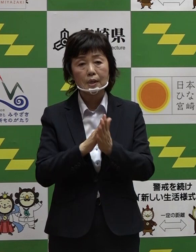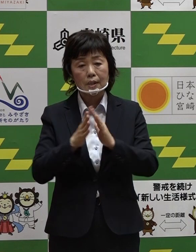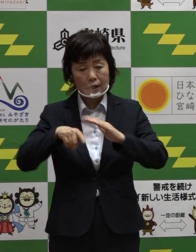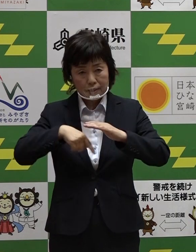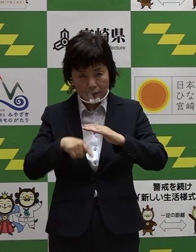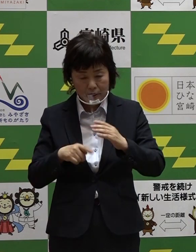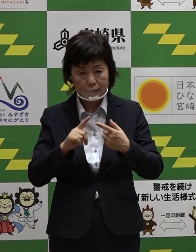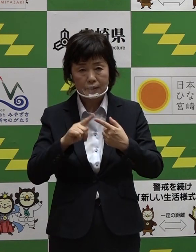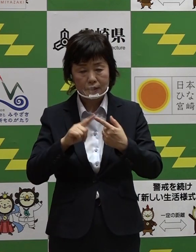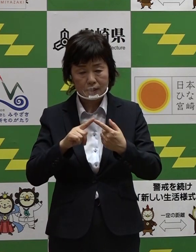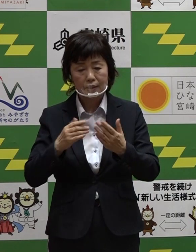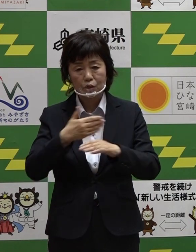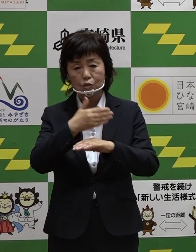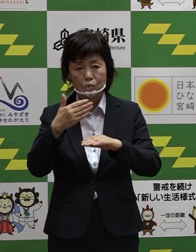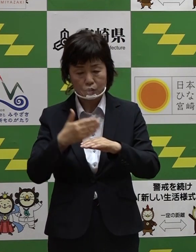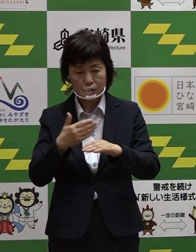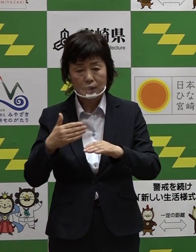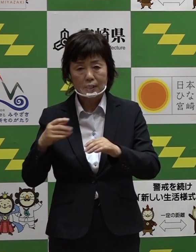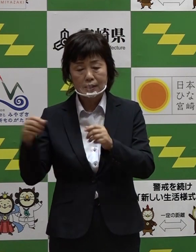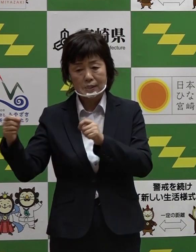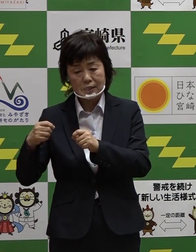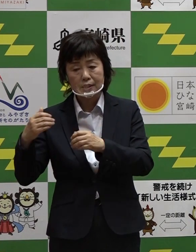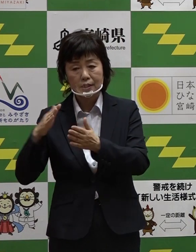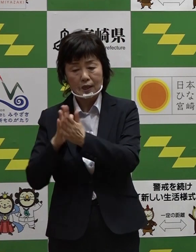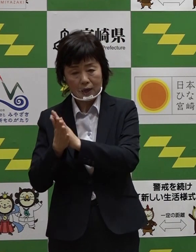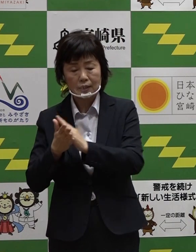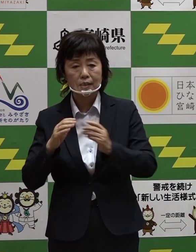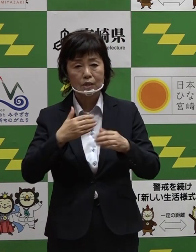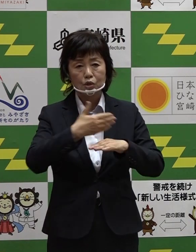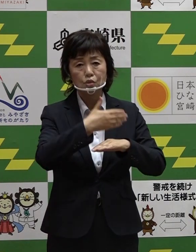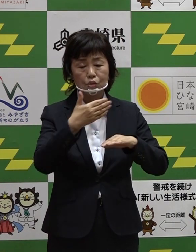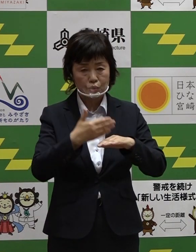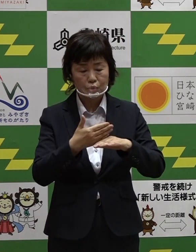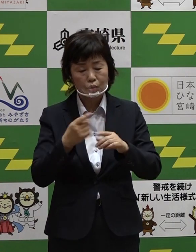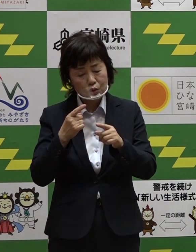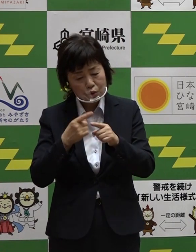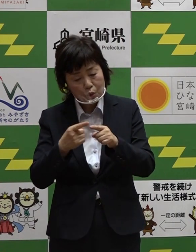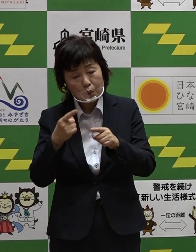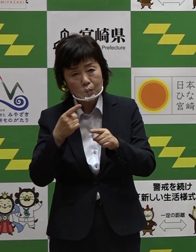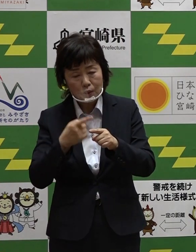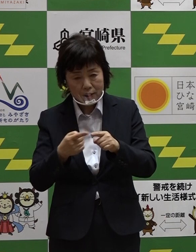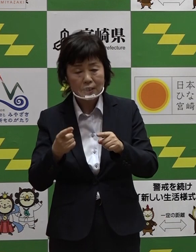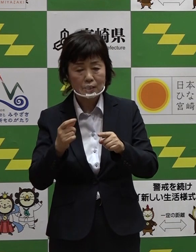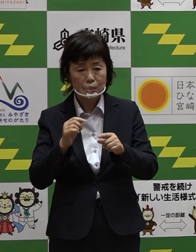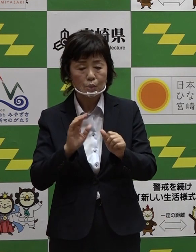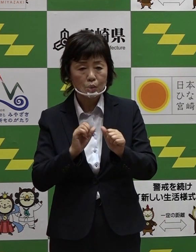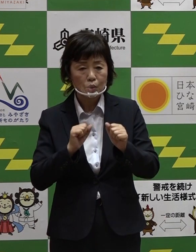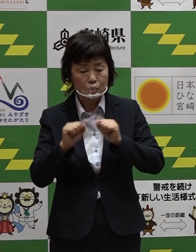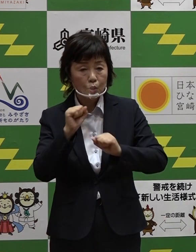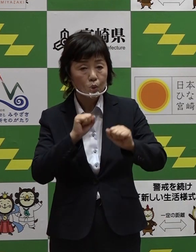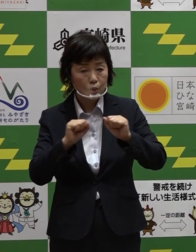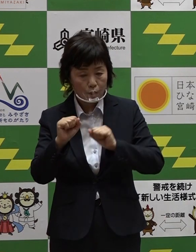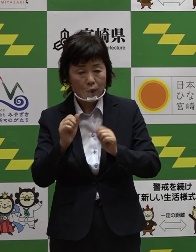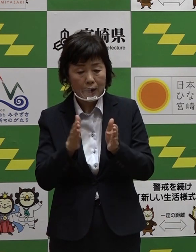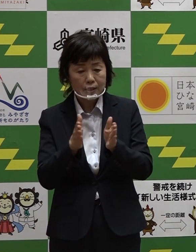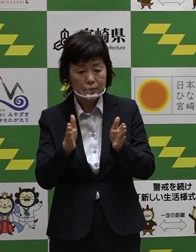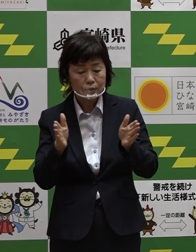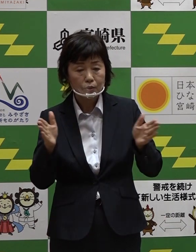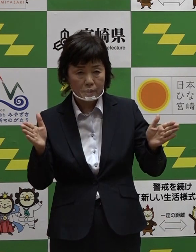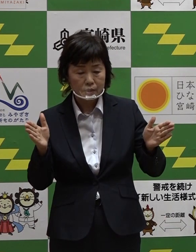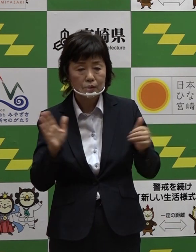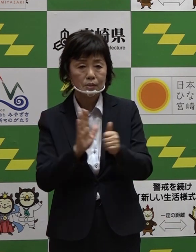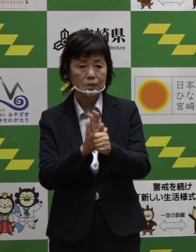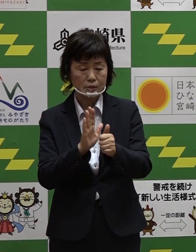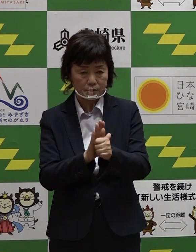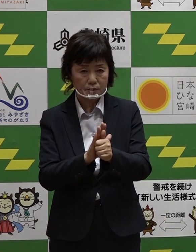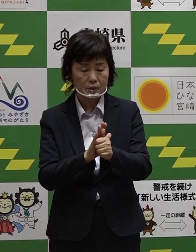して隣県から九州ということで徐々にですね、その動きを後押しする制度、